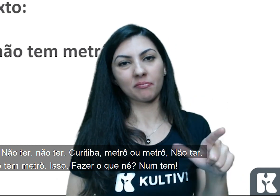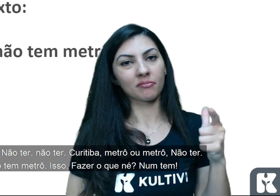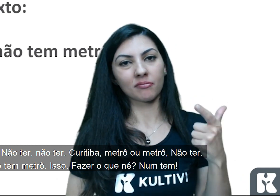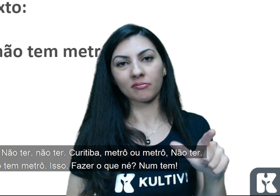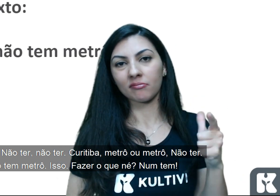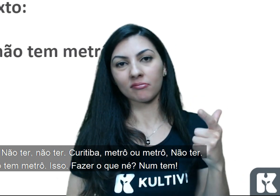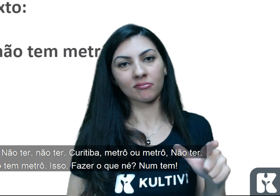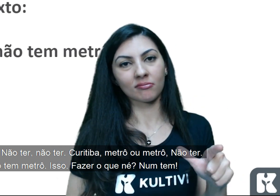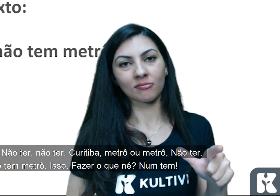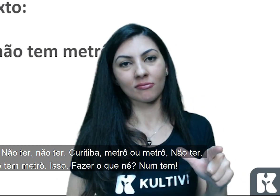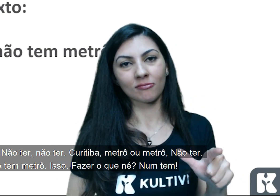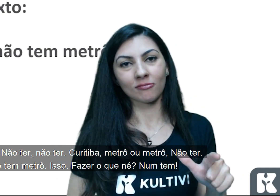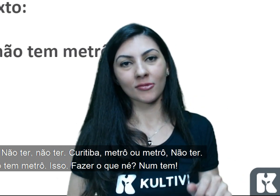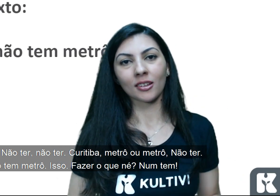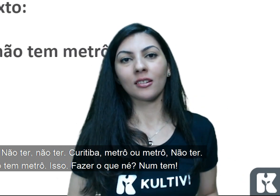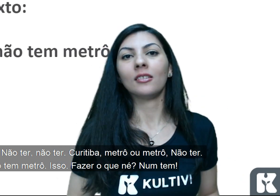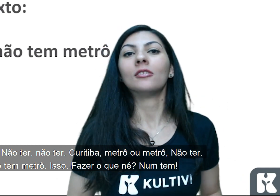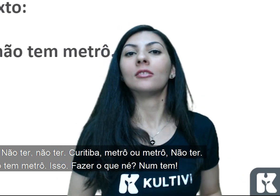ter.